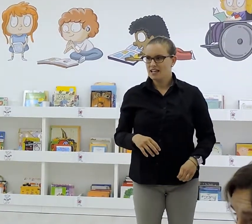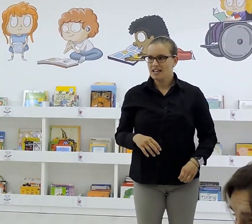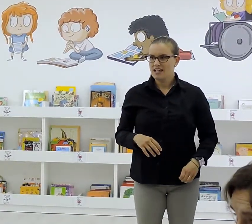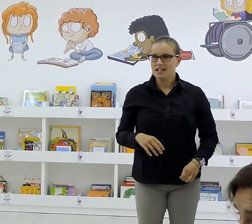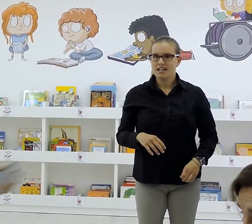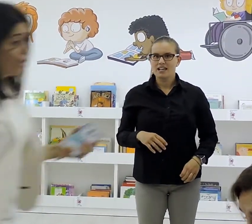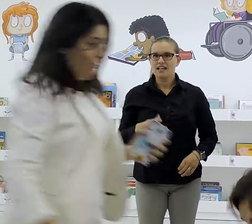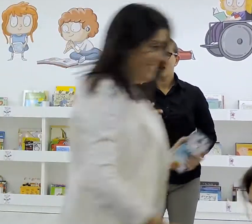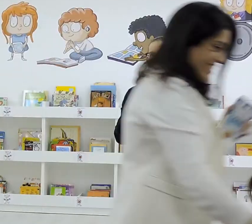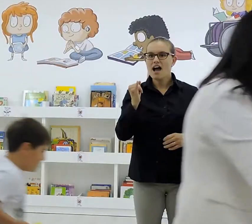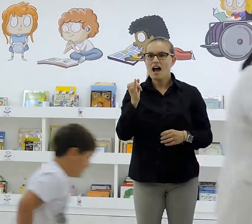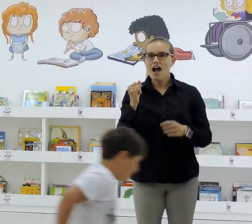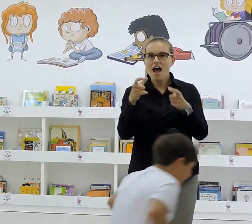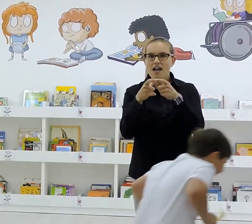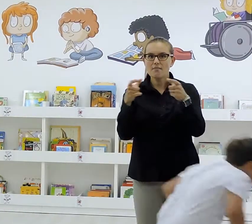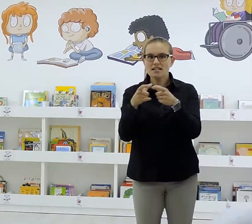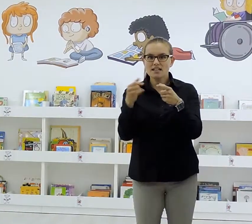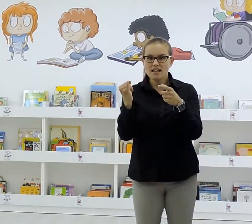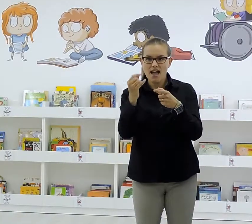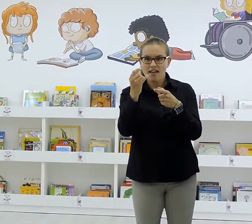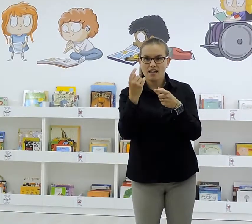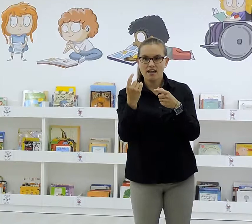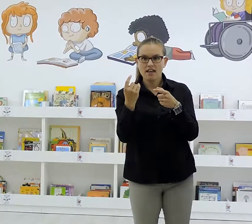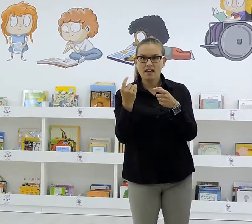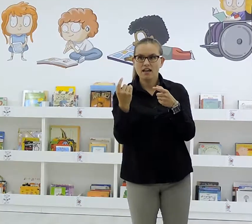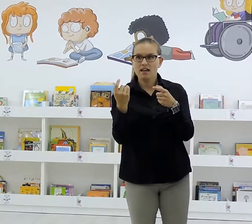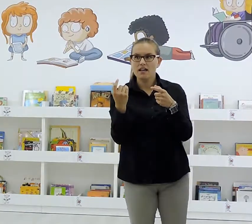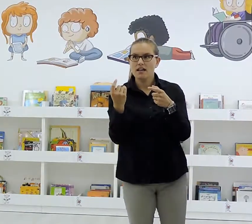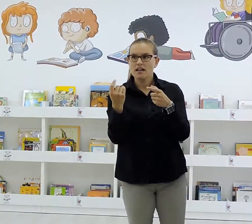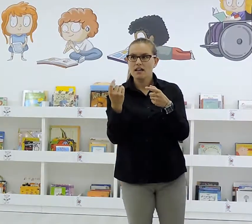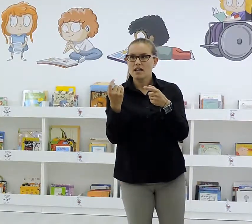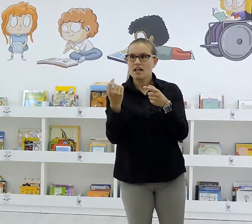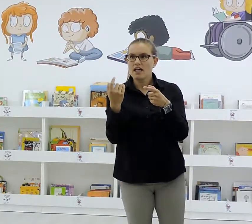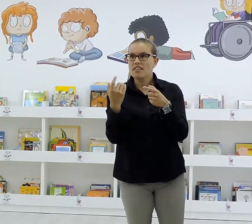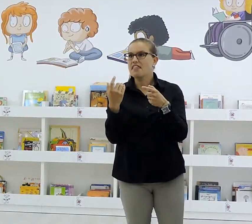Ella tiene billete. Ella tiene billete.